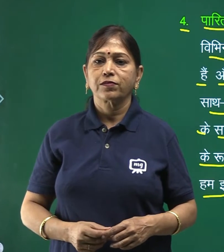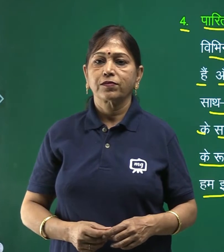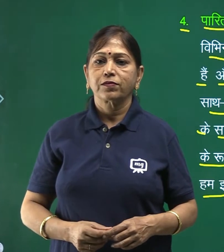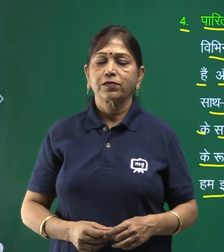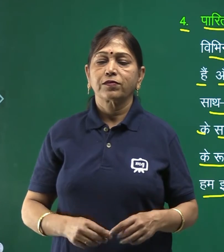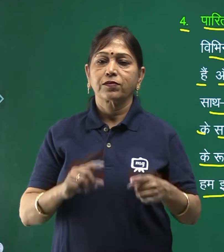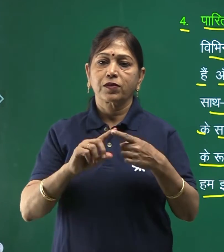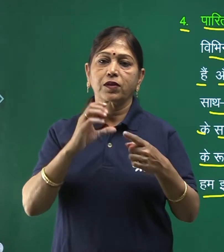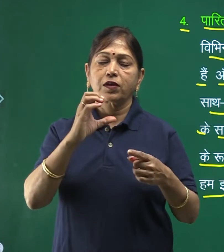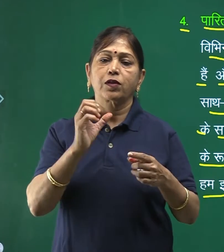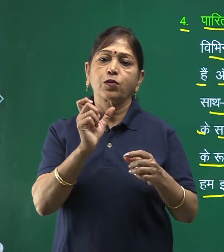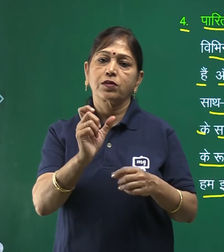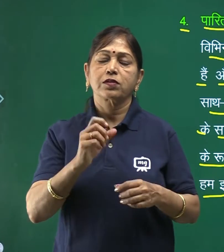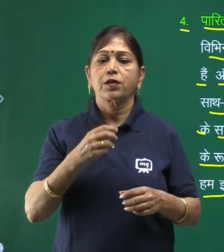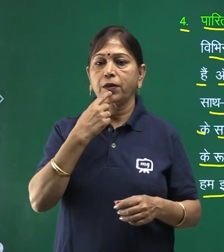पारितंत्र कहते हैं।